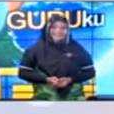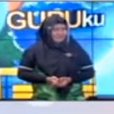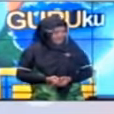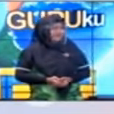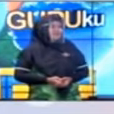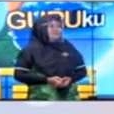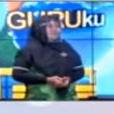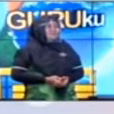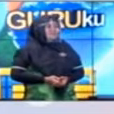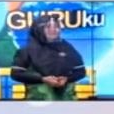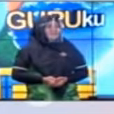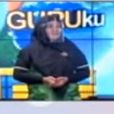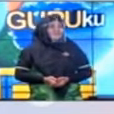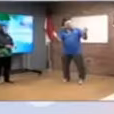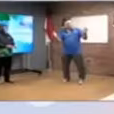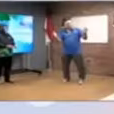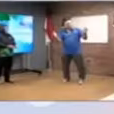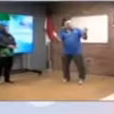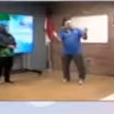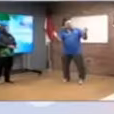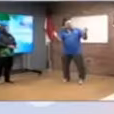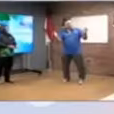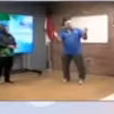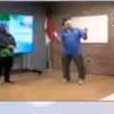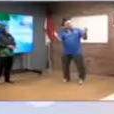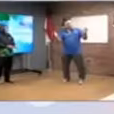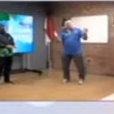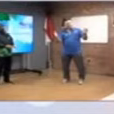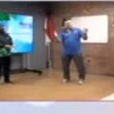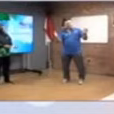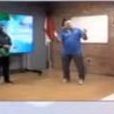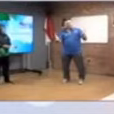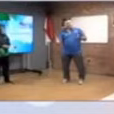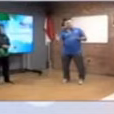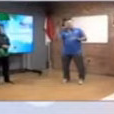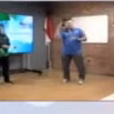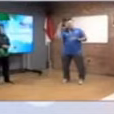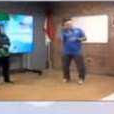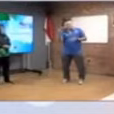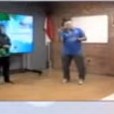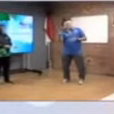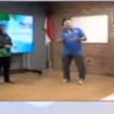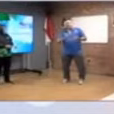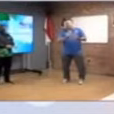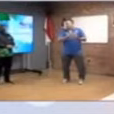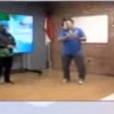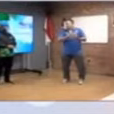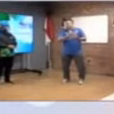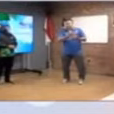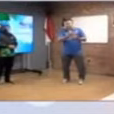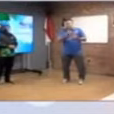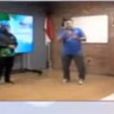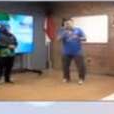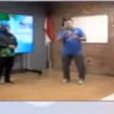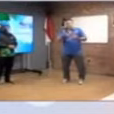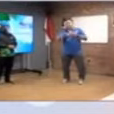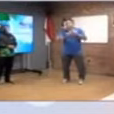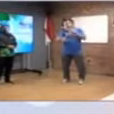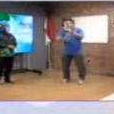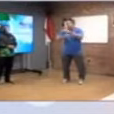kombinasinya. Kombinasi dari gerakan meloncat tanpa awalan. Di situ ada beberapa